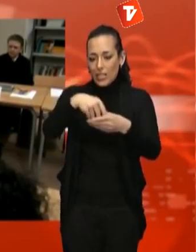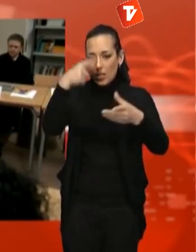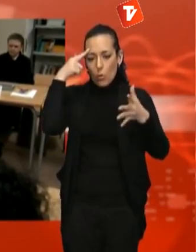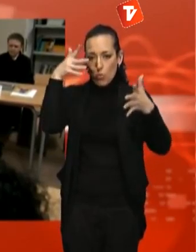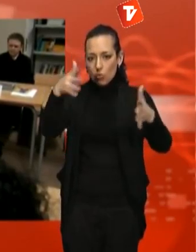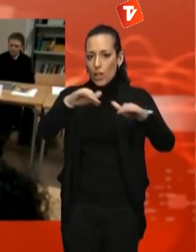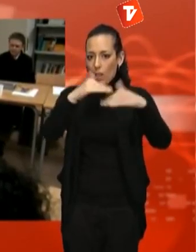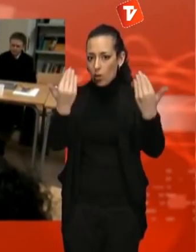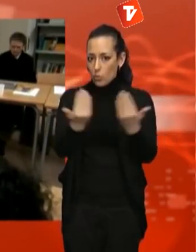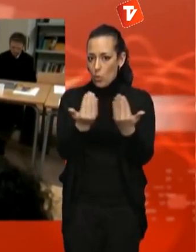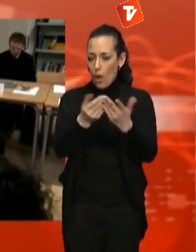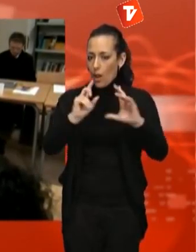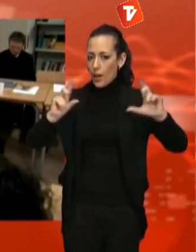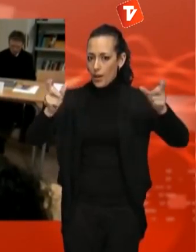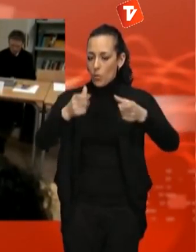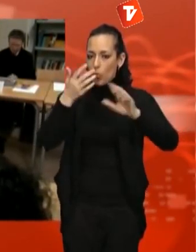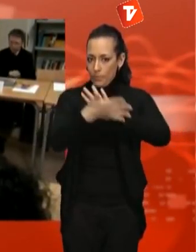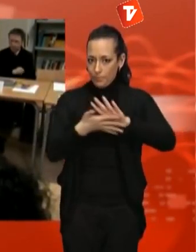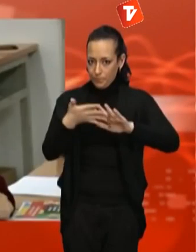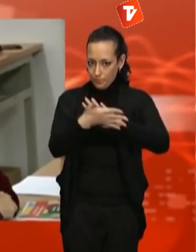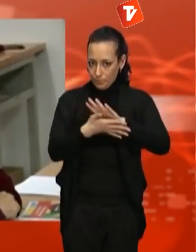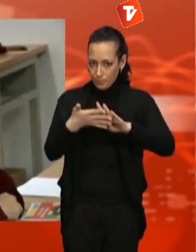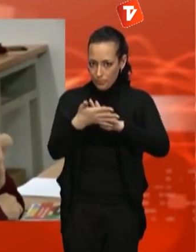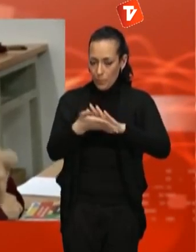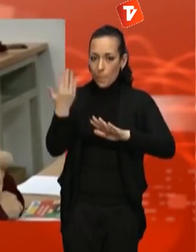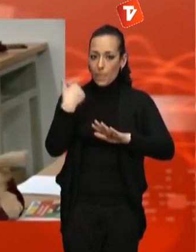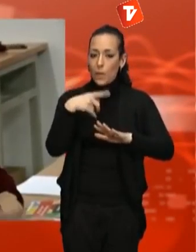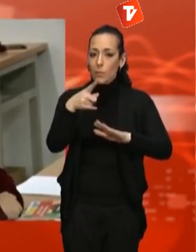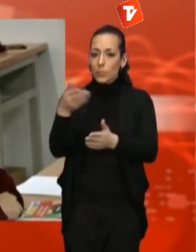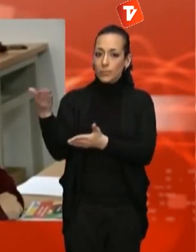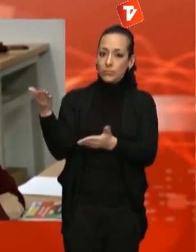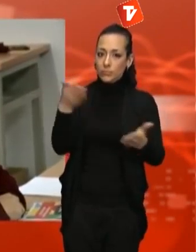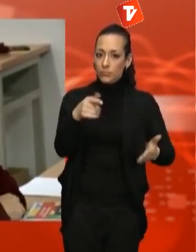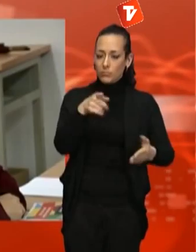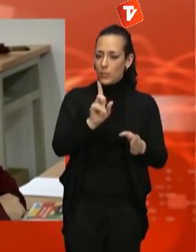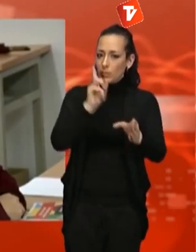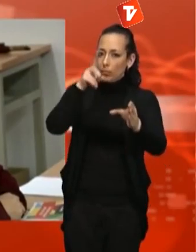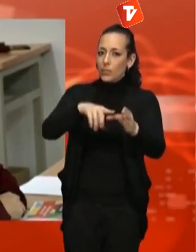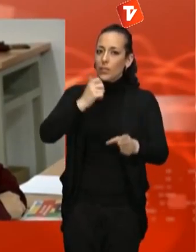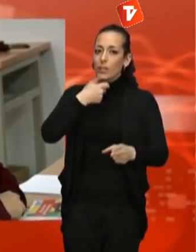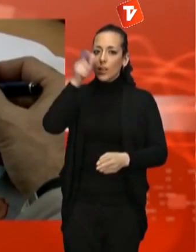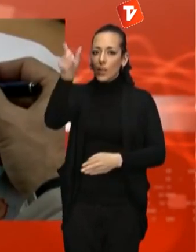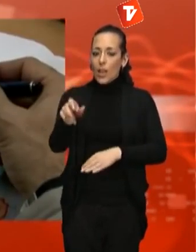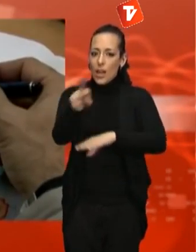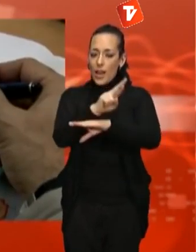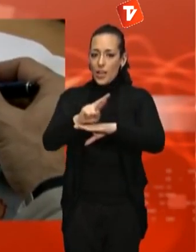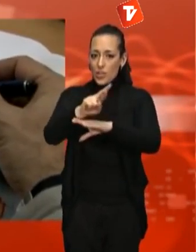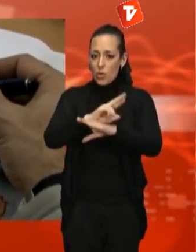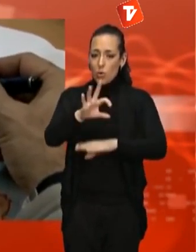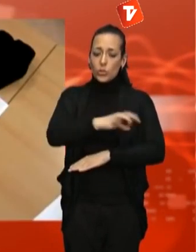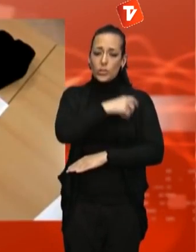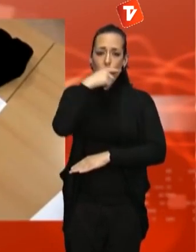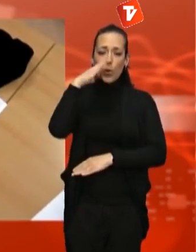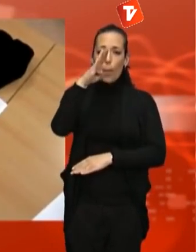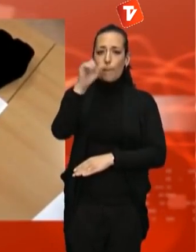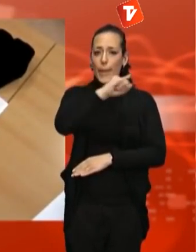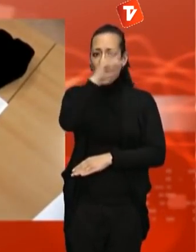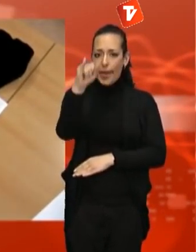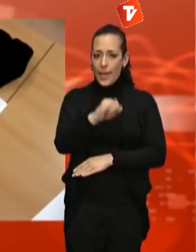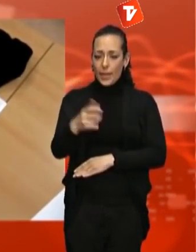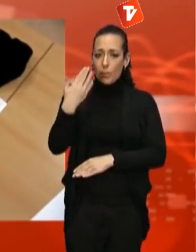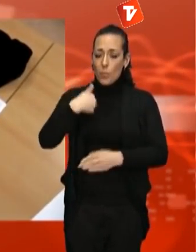Les Aimerigues, al barri de la Maurina, han acollit aquesta reunió presidida pel regidor d'Educació, Manel Pérez. Des de l'inici del curs el setembre